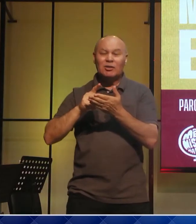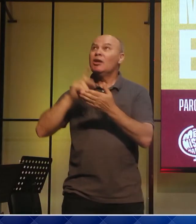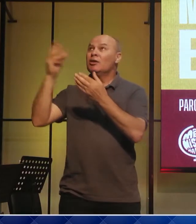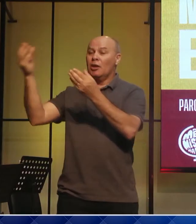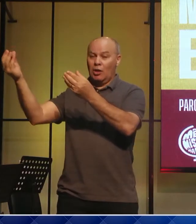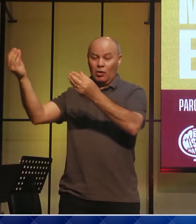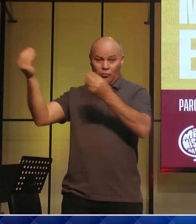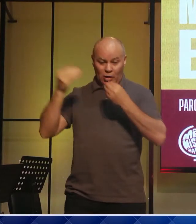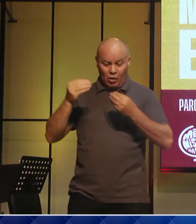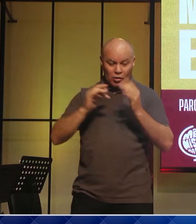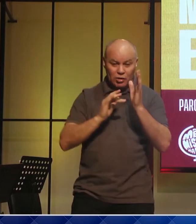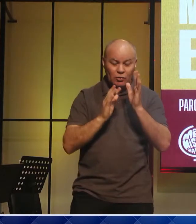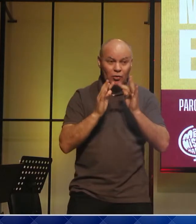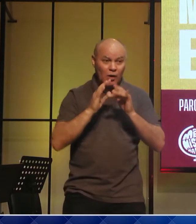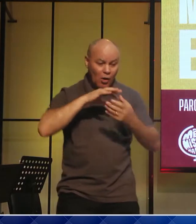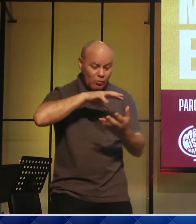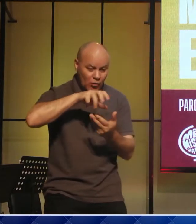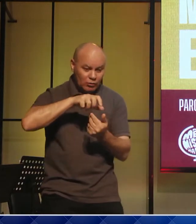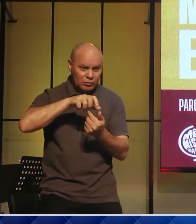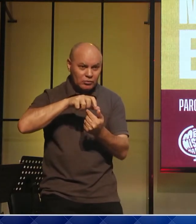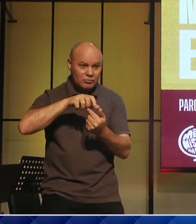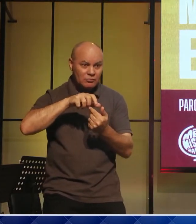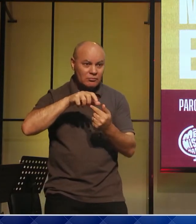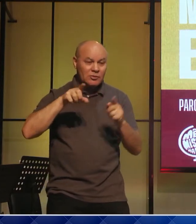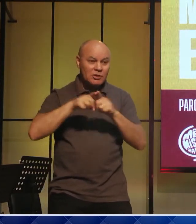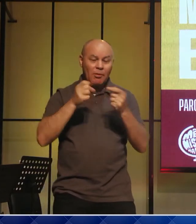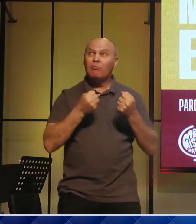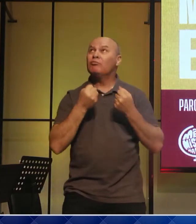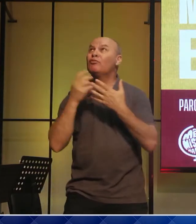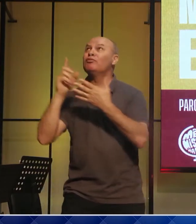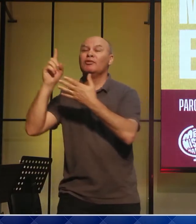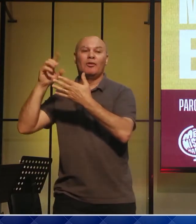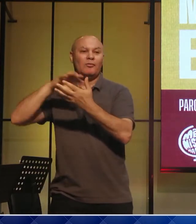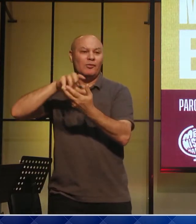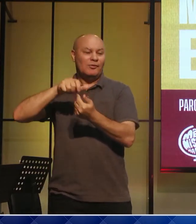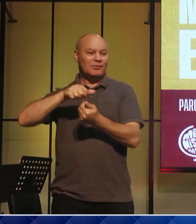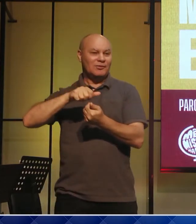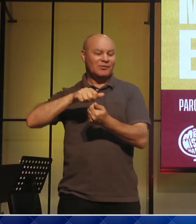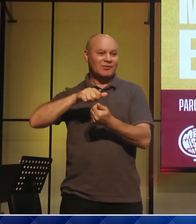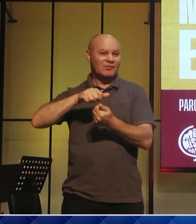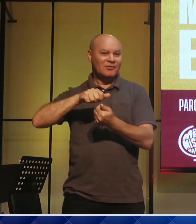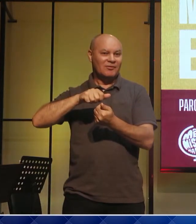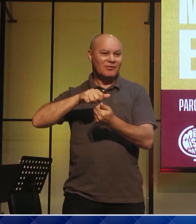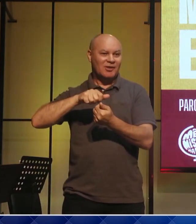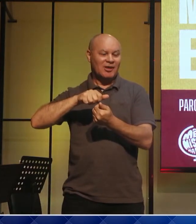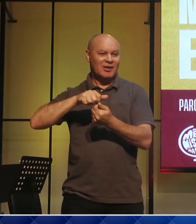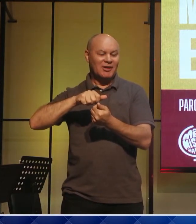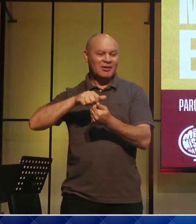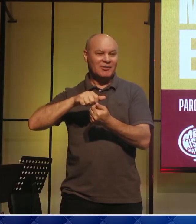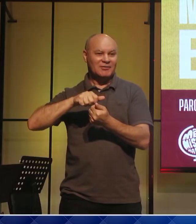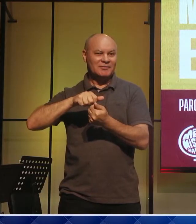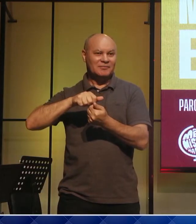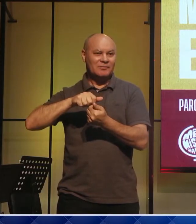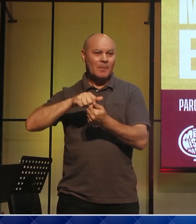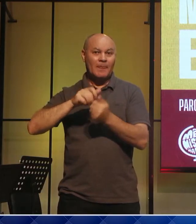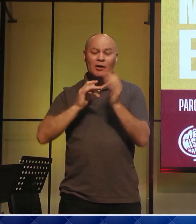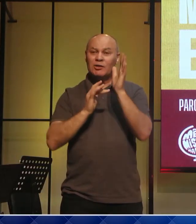mundo. Se você tiver coragem, grifo 19. E a favor deles eu